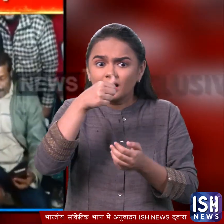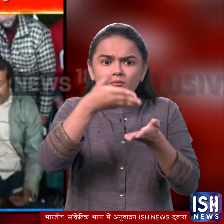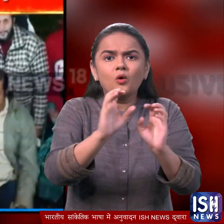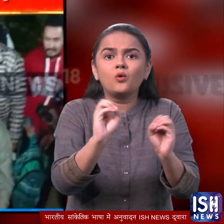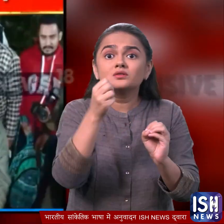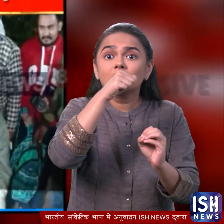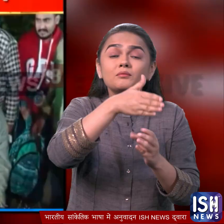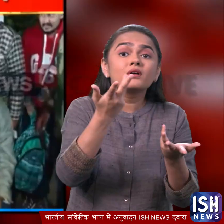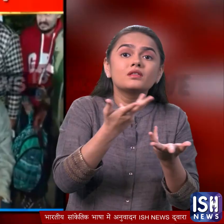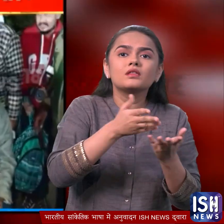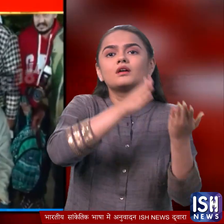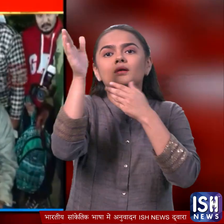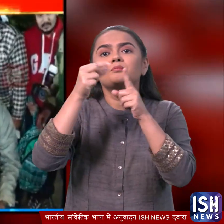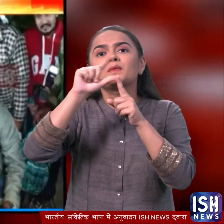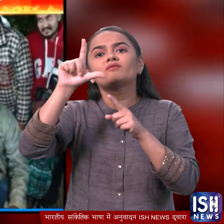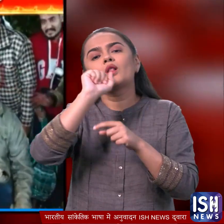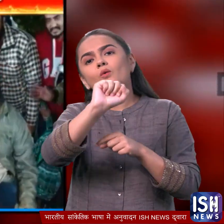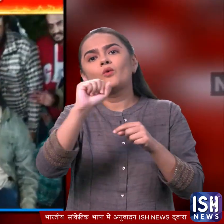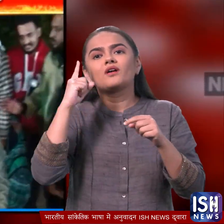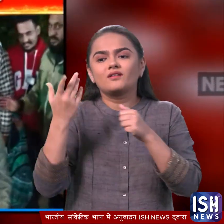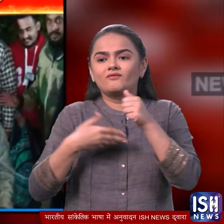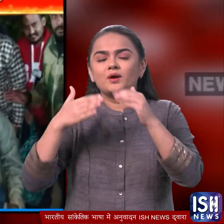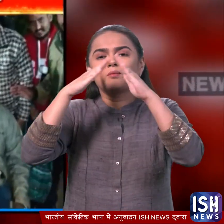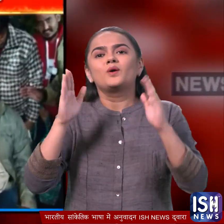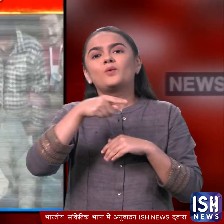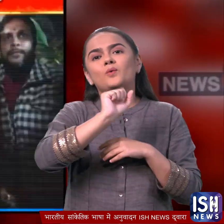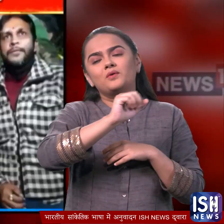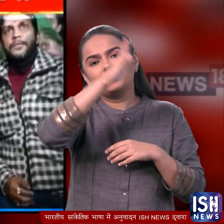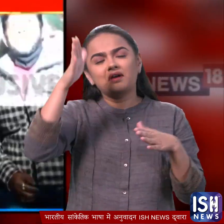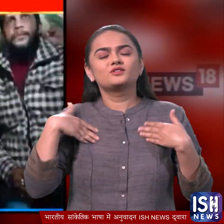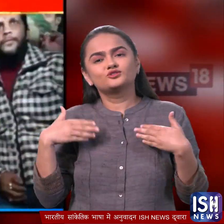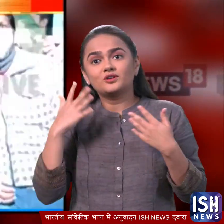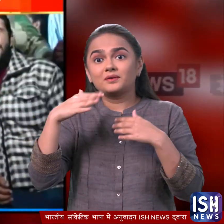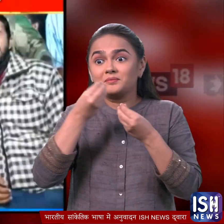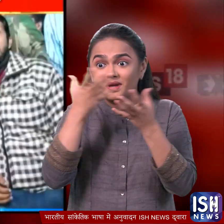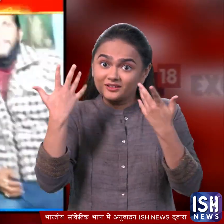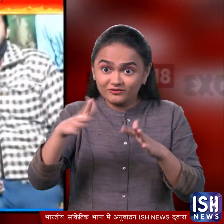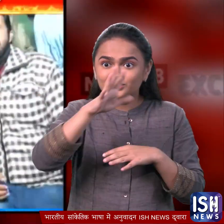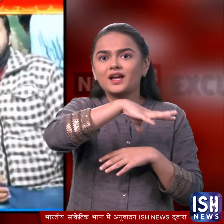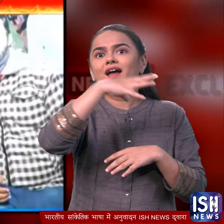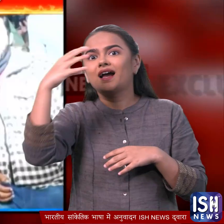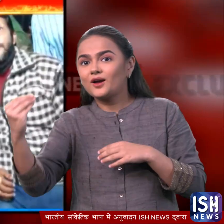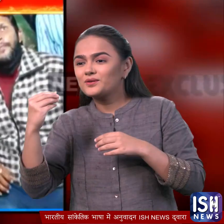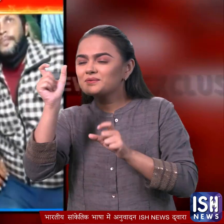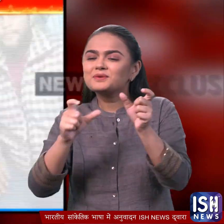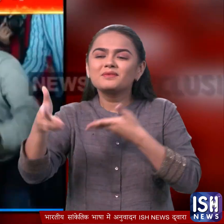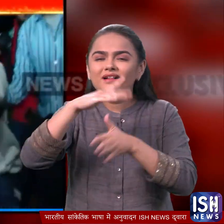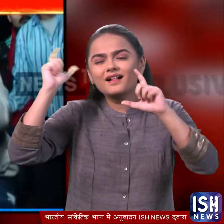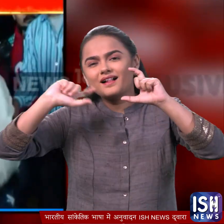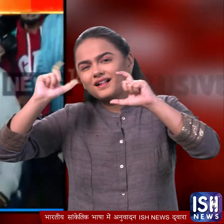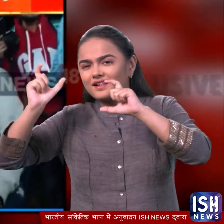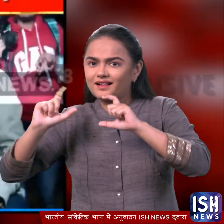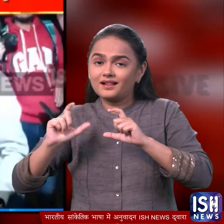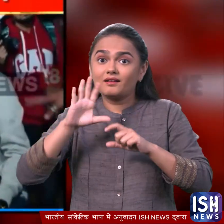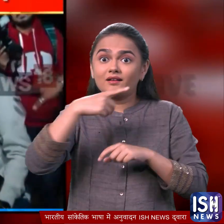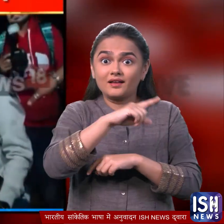लेकिन सलमान खान ने बांद्रा में नहीं बल्कि पनवेल फार्म हाउस में अपना जन्मदिन मनाया और पार्टी के बाद बाहर आकर लोगों के साथ तस्वीरें भी खिंचवाईं। इस